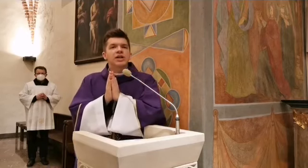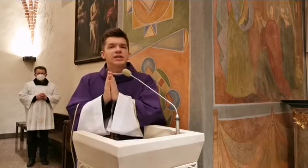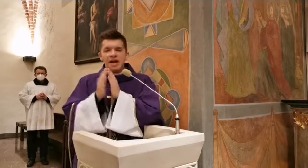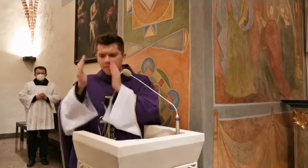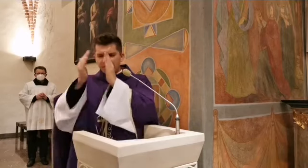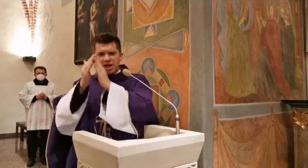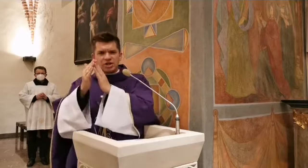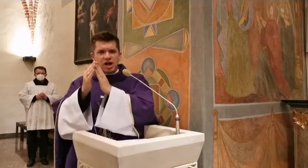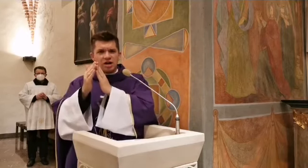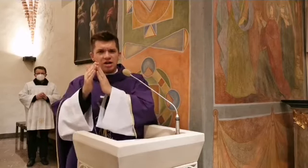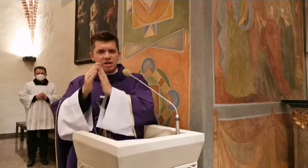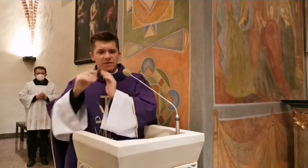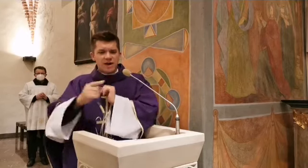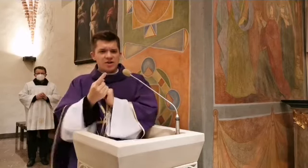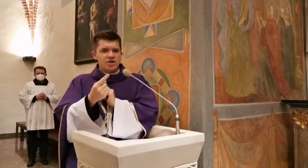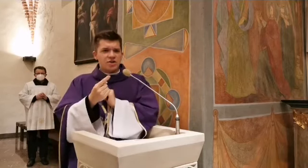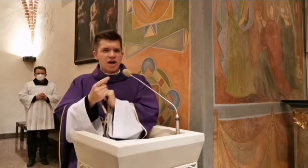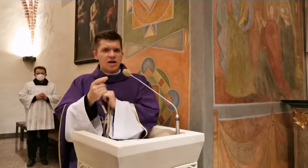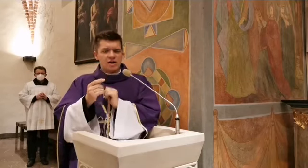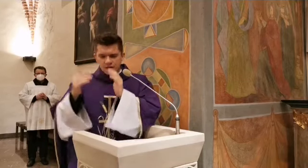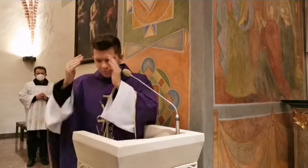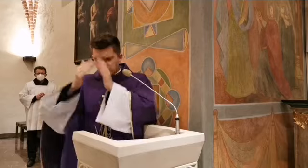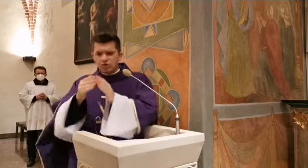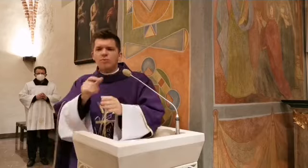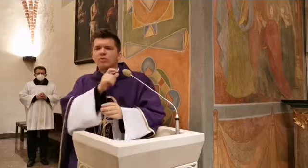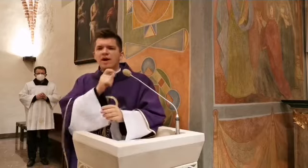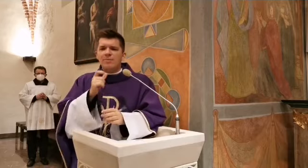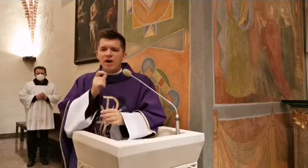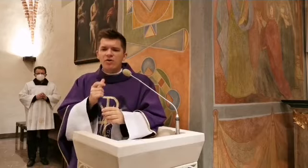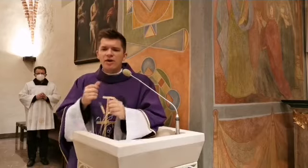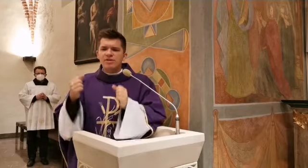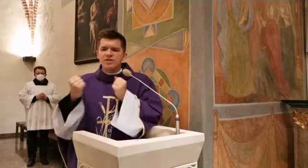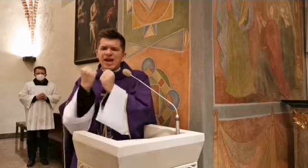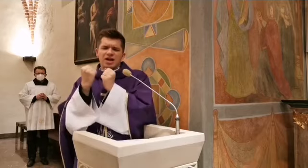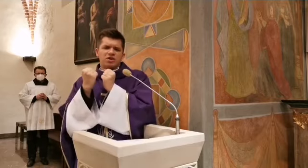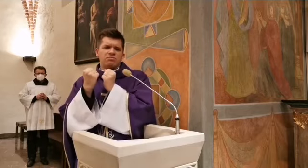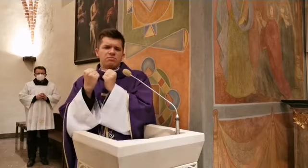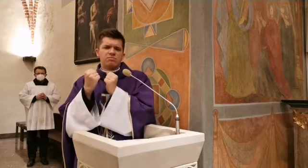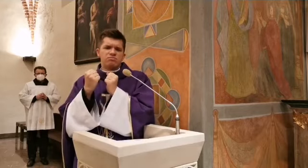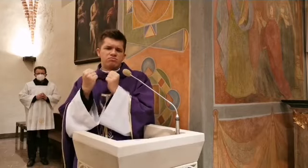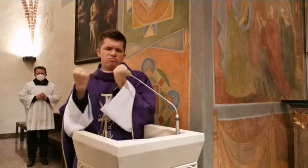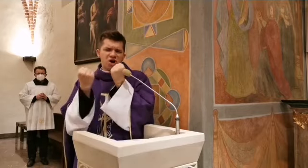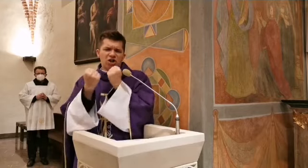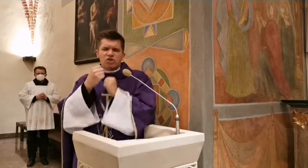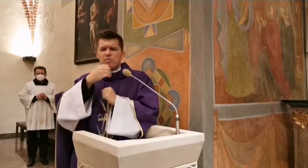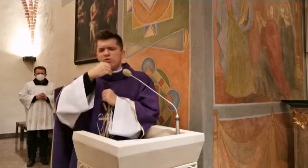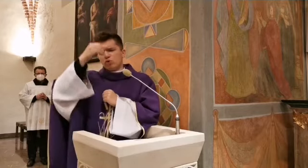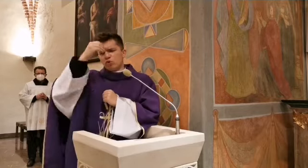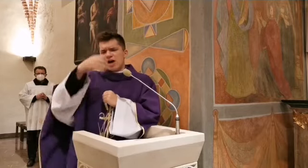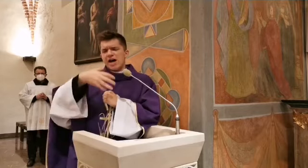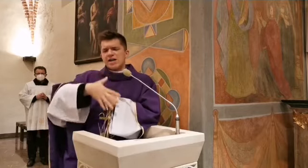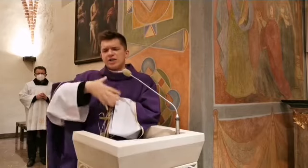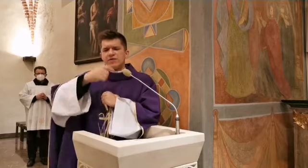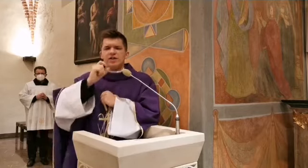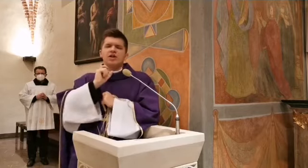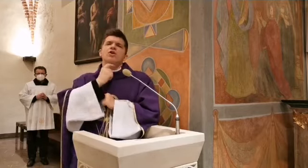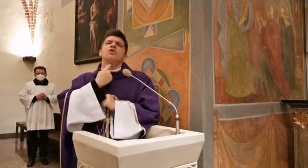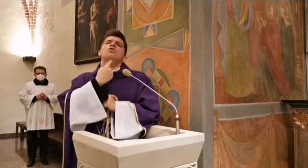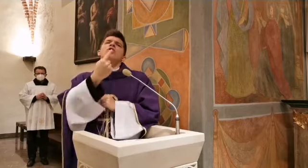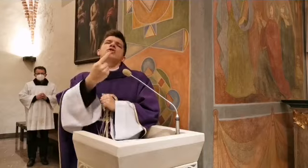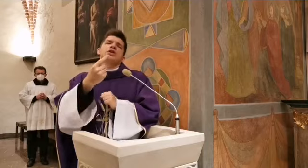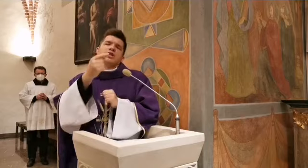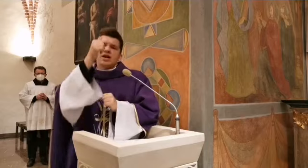Módlmy się za papieża Franciszka, biskupów, kapłanów, aby z wielką mocą Ducha